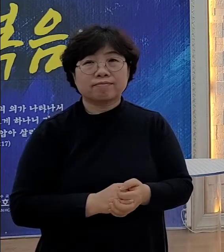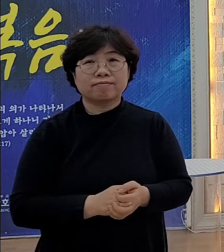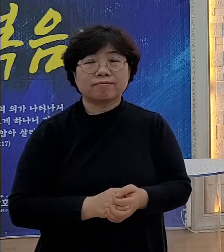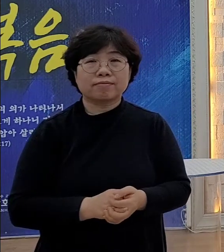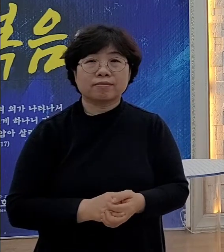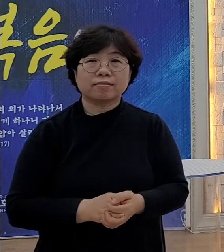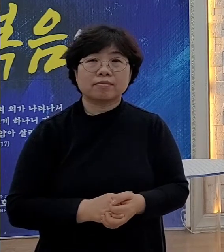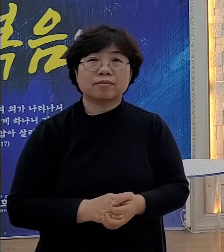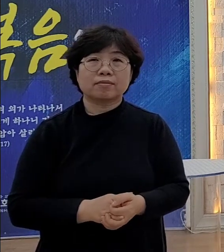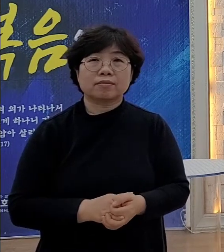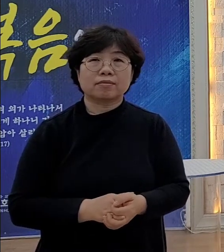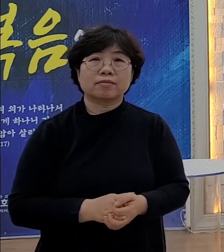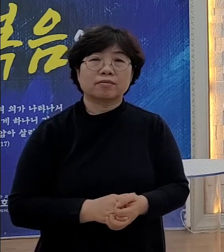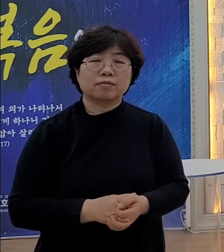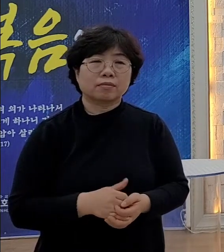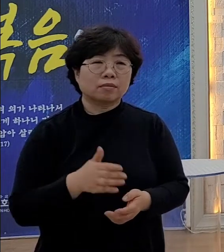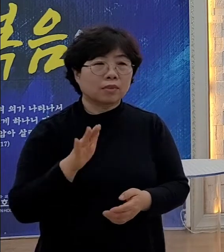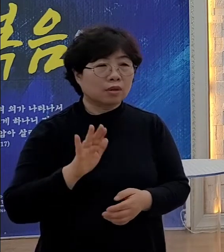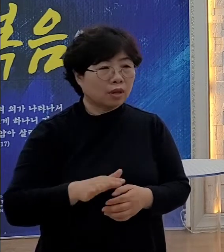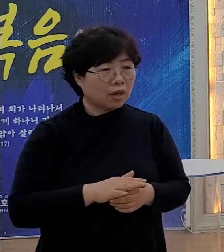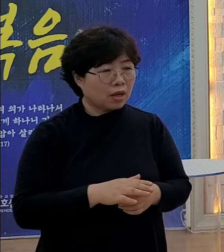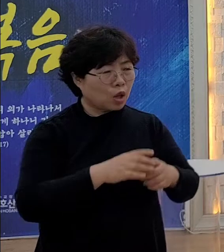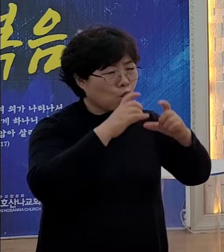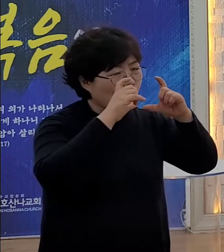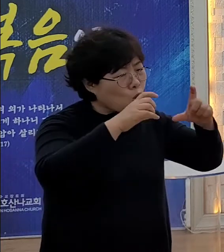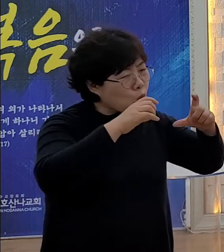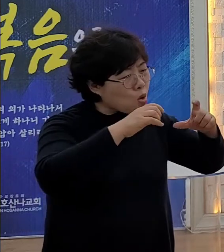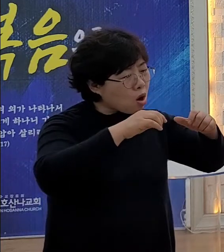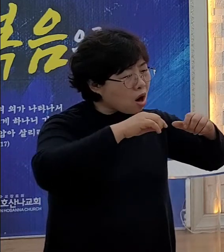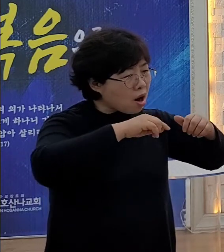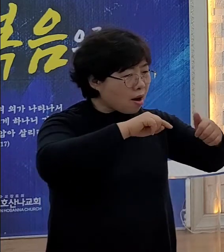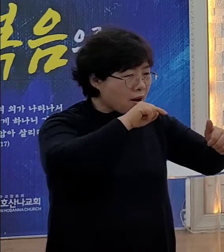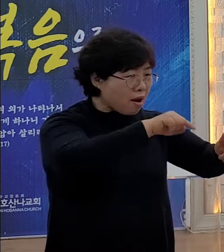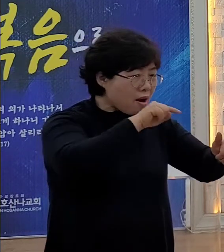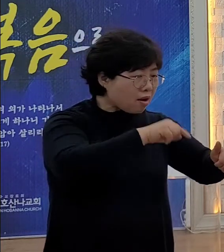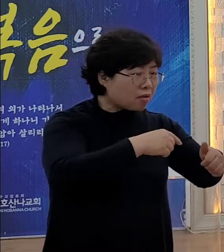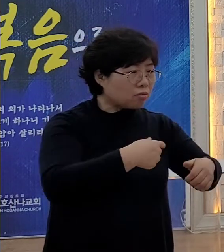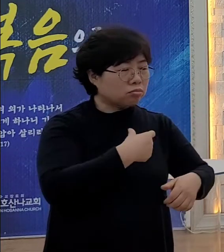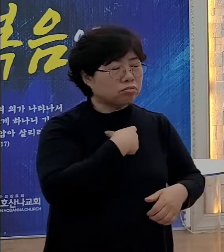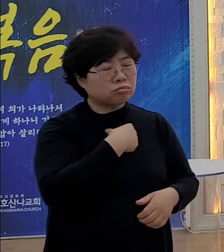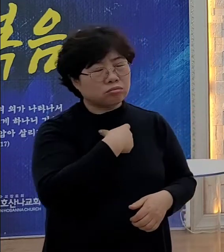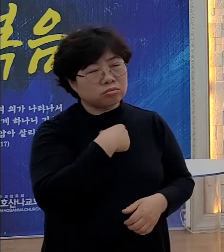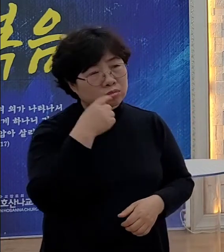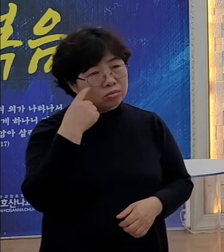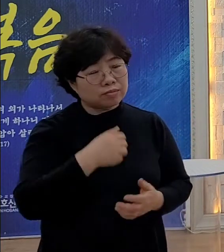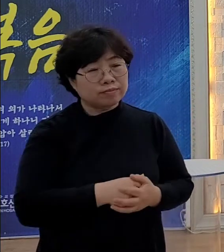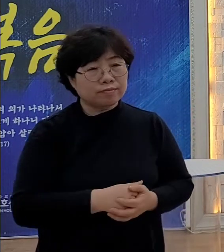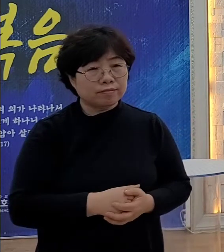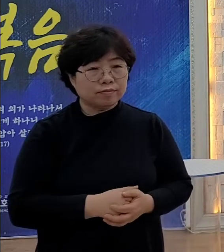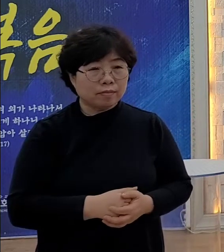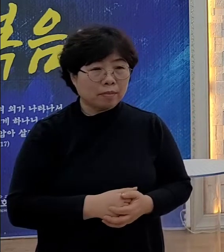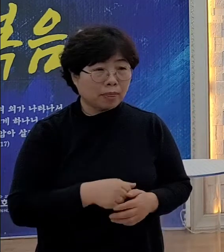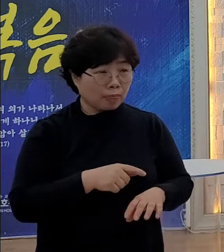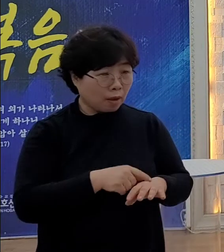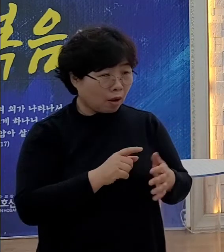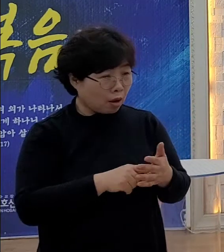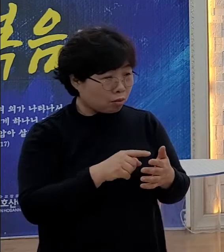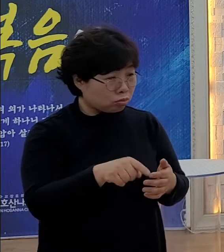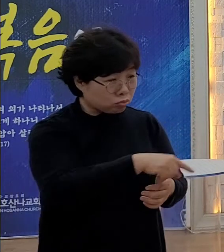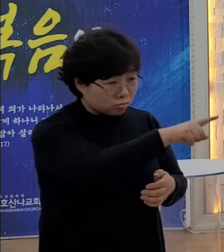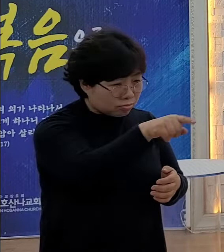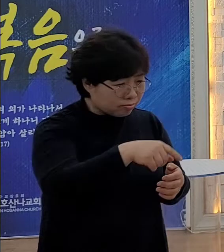근데 안 갔어요. 왜 안 간 줄 아세요? 제가 막 그렇게 미친